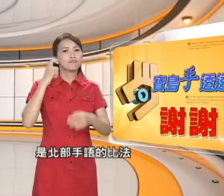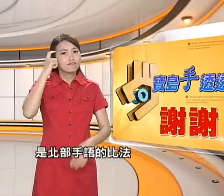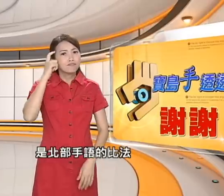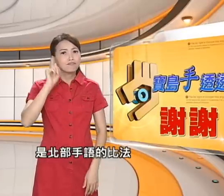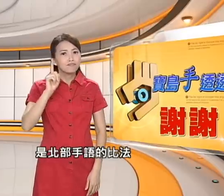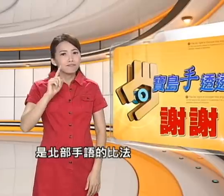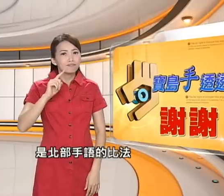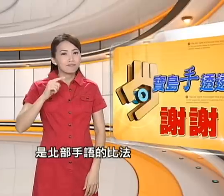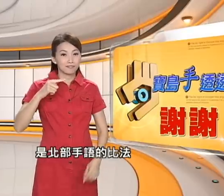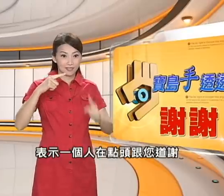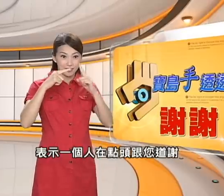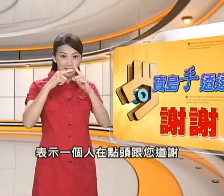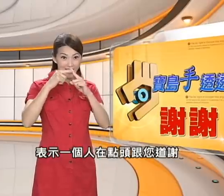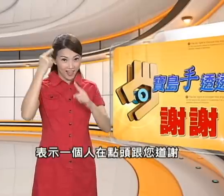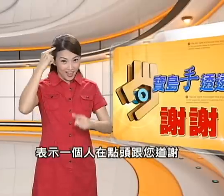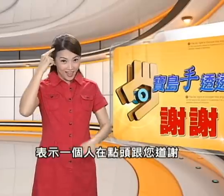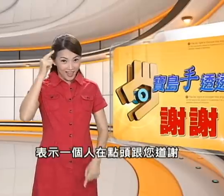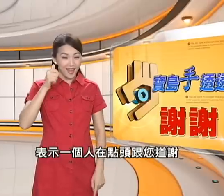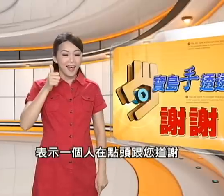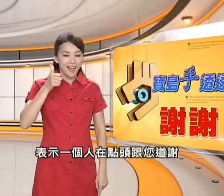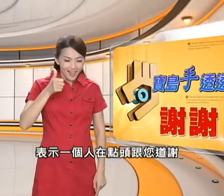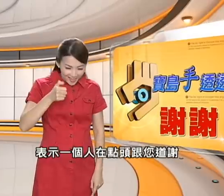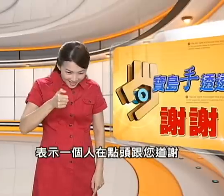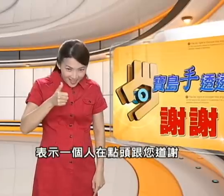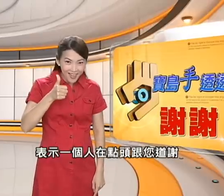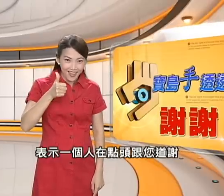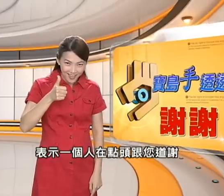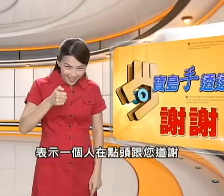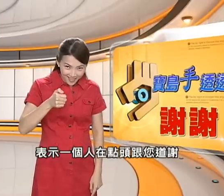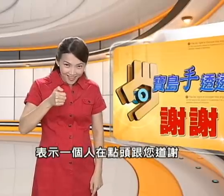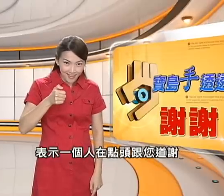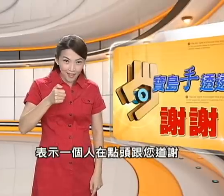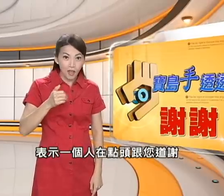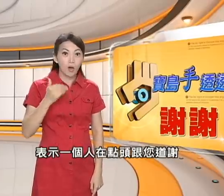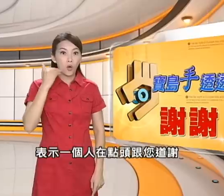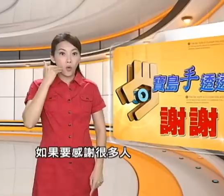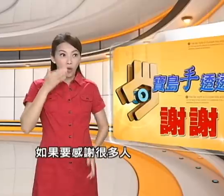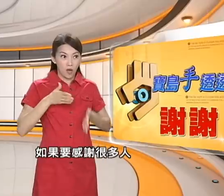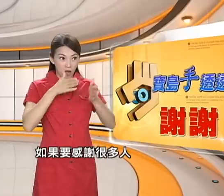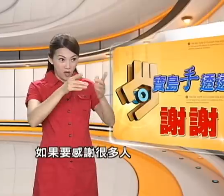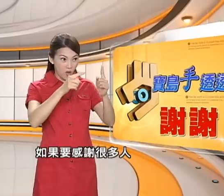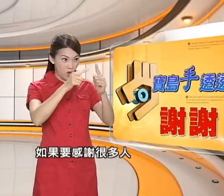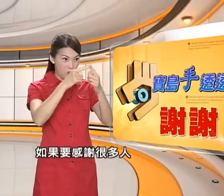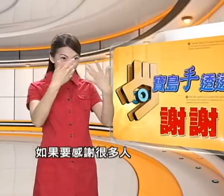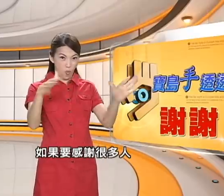法，表示一个人在点头跟您道谢。如果是要感谢